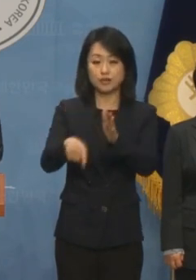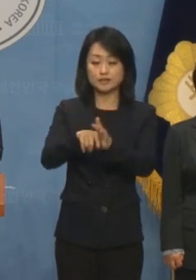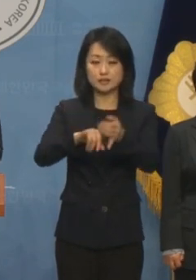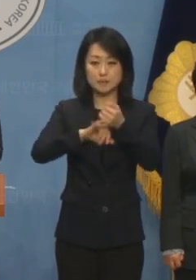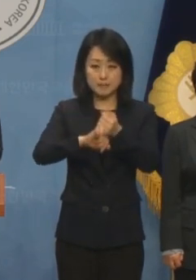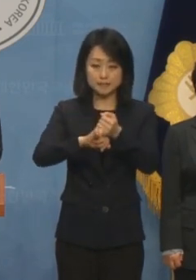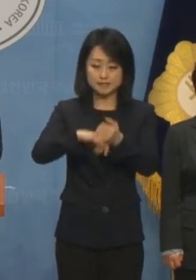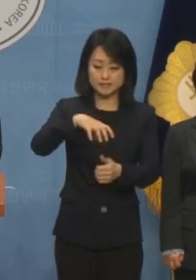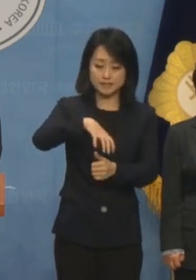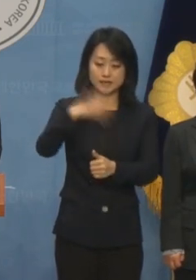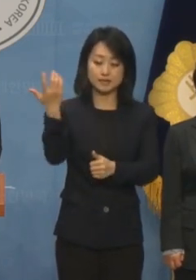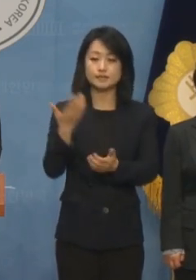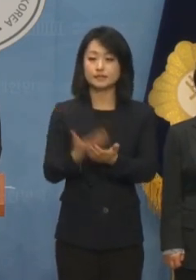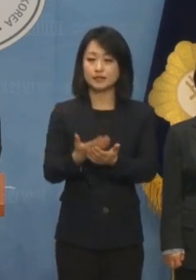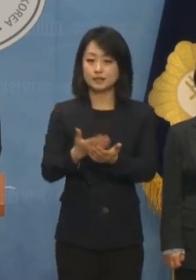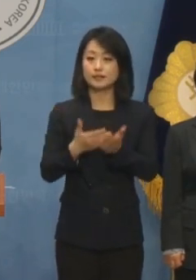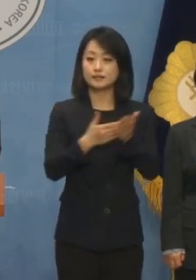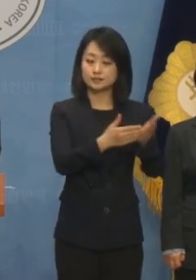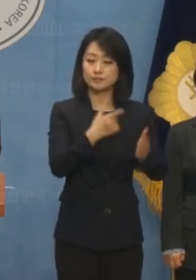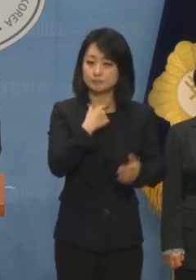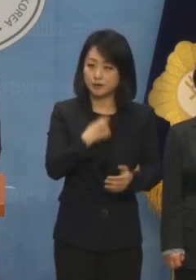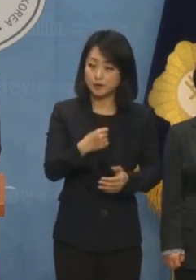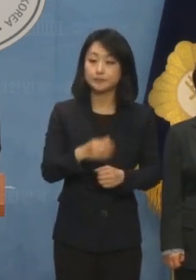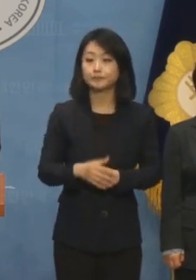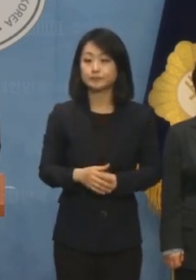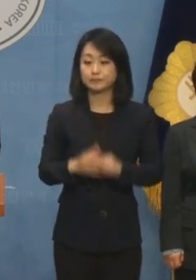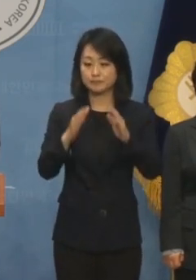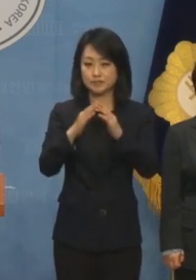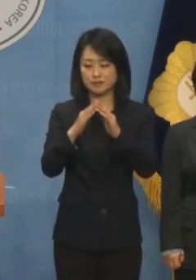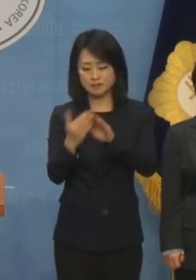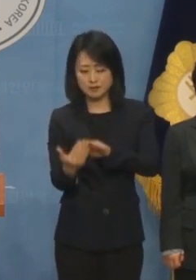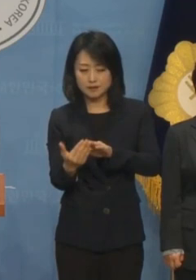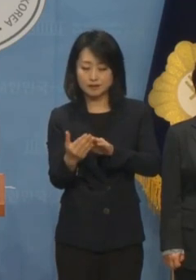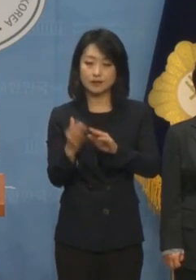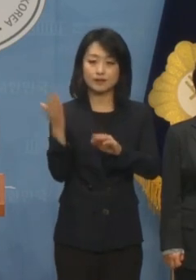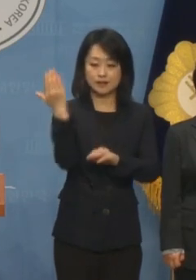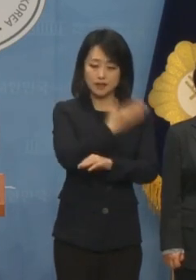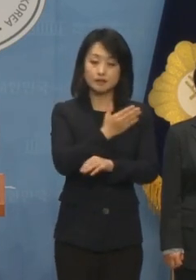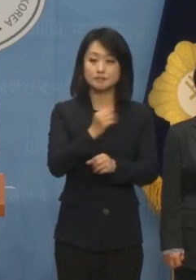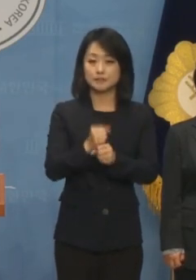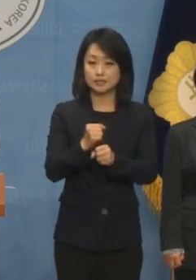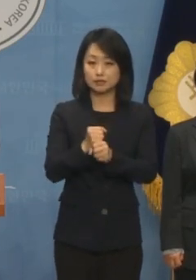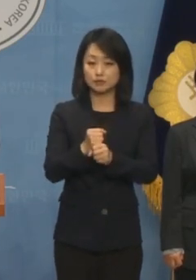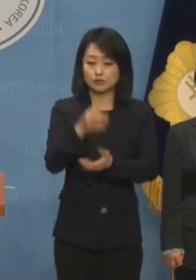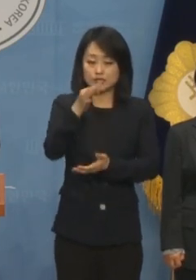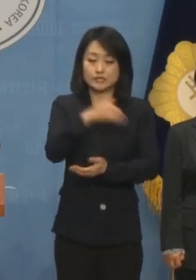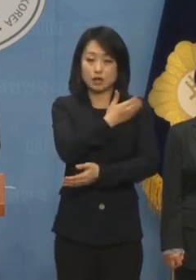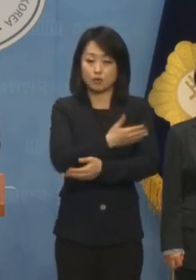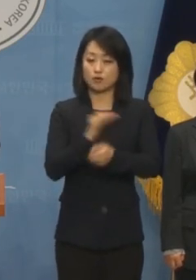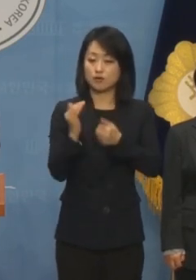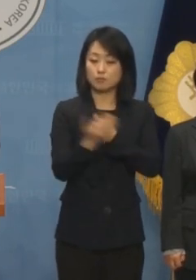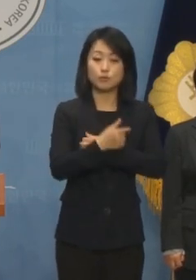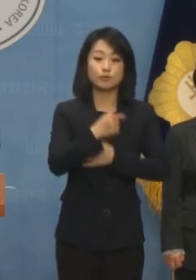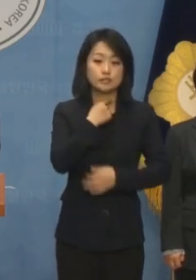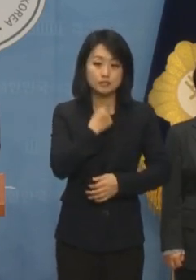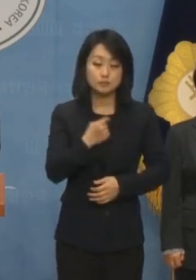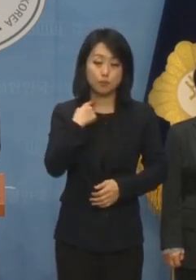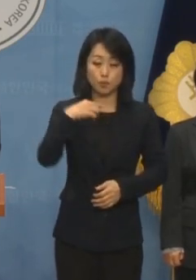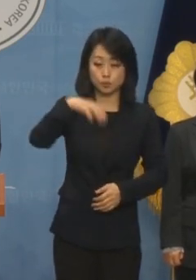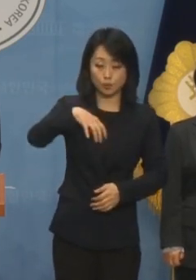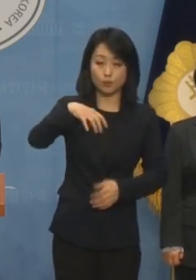반드시 이번에 해제돼야 할 것입니다. 열악한 주거 환경을 개선하고 재산권을 온전하게 지키고 싶은